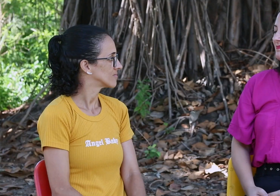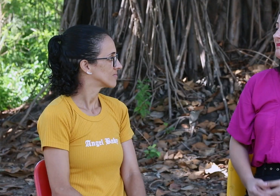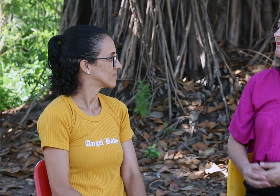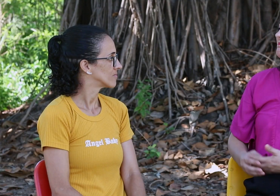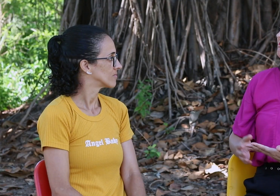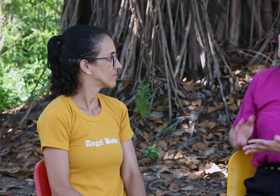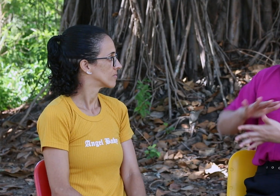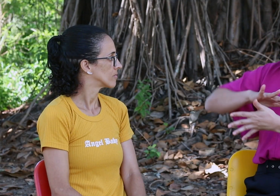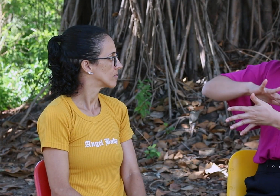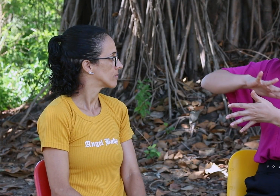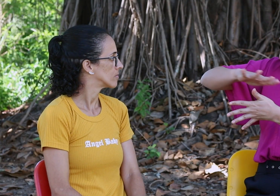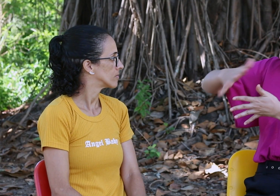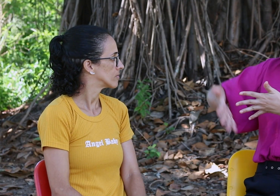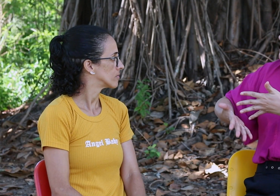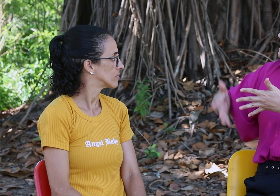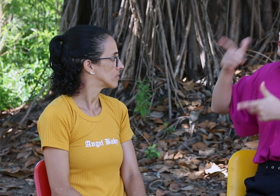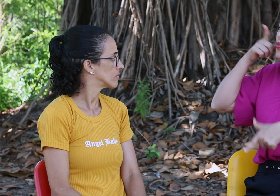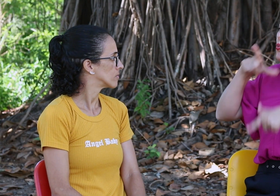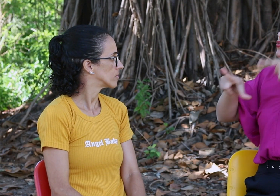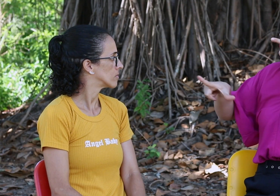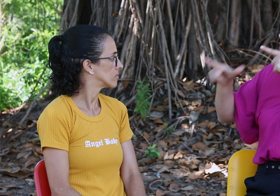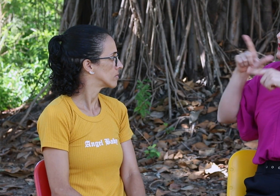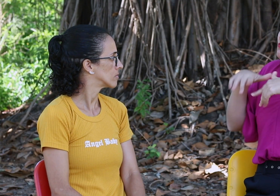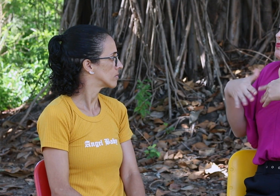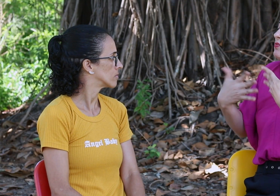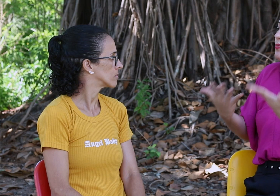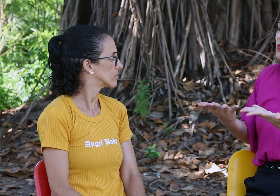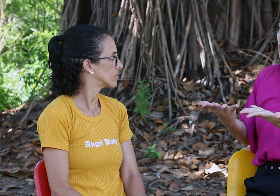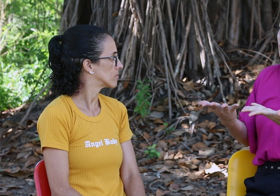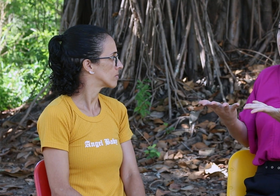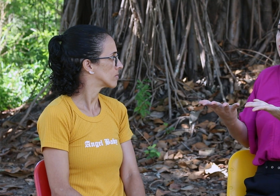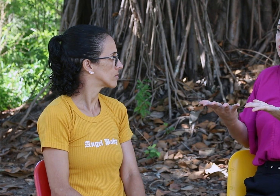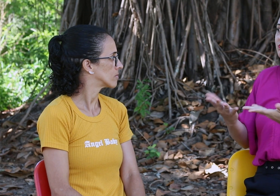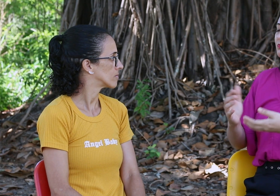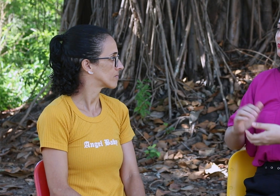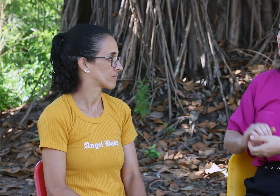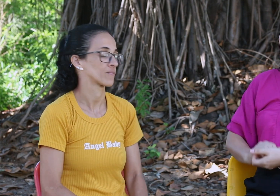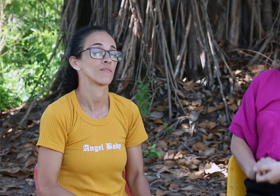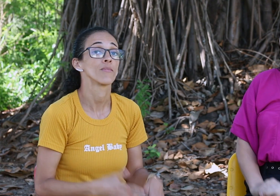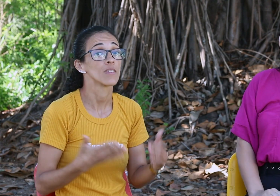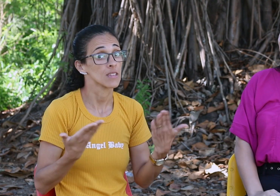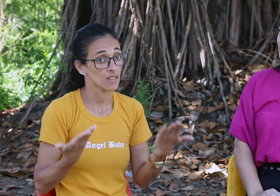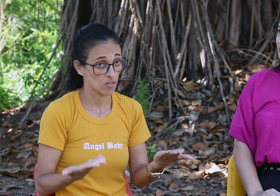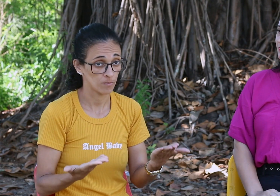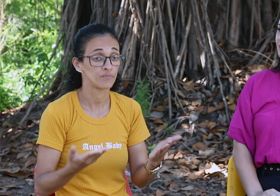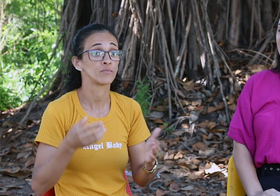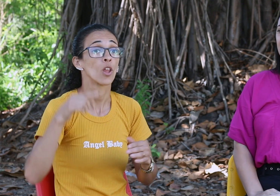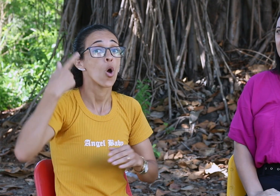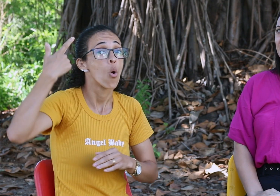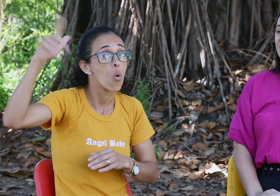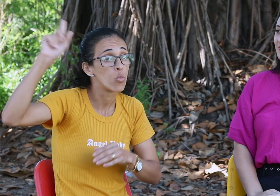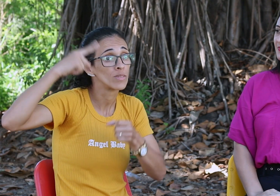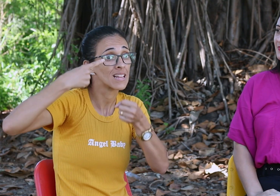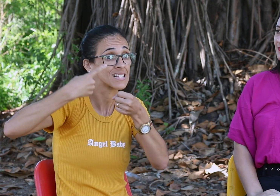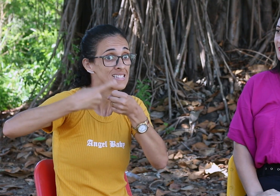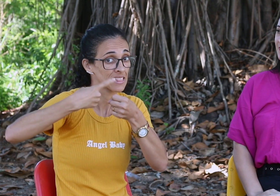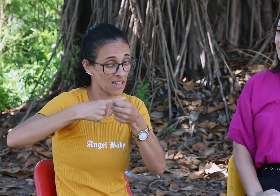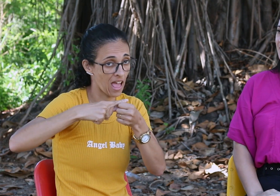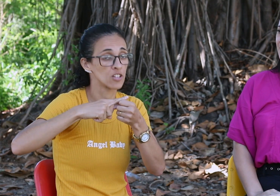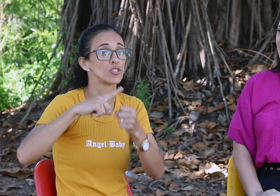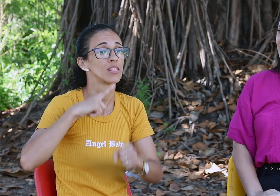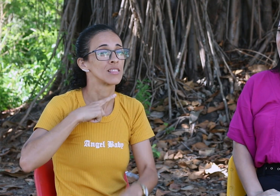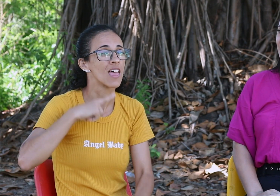recíproco. Quais as principais conquistas que foram alcançadas através dela?